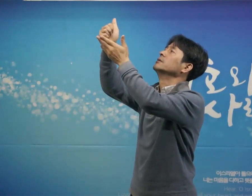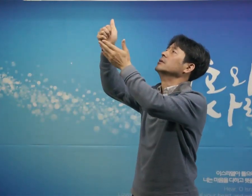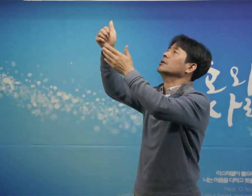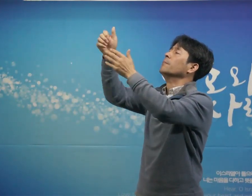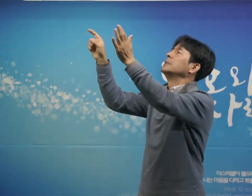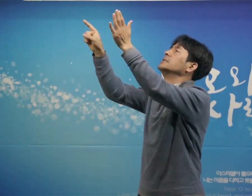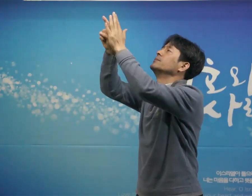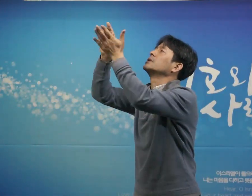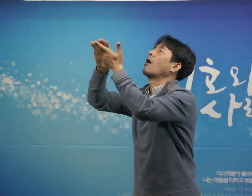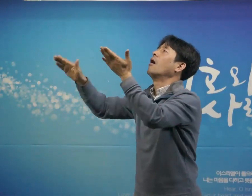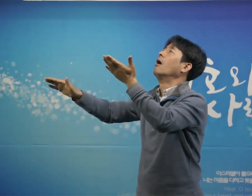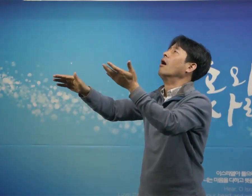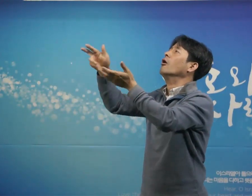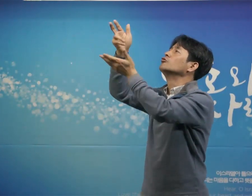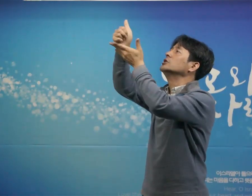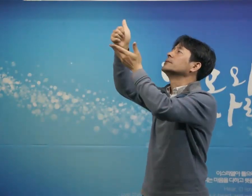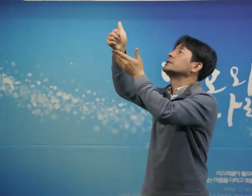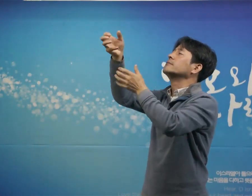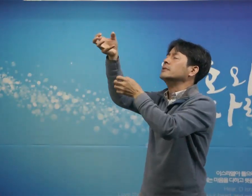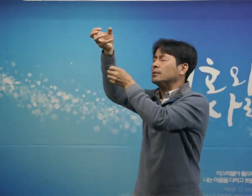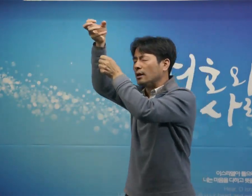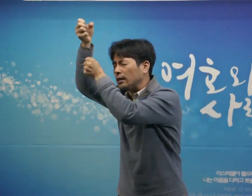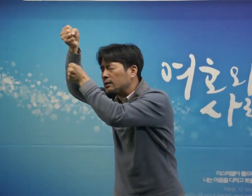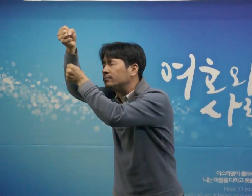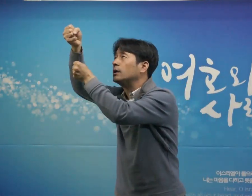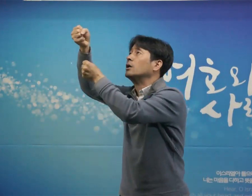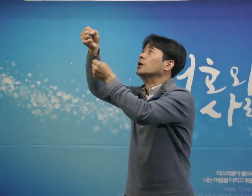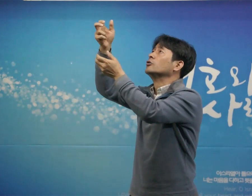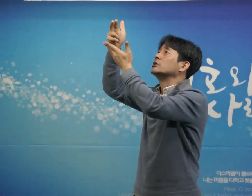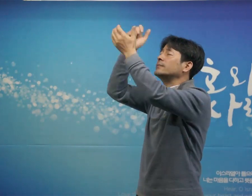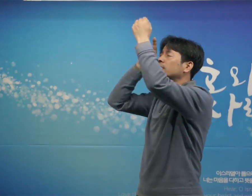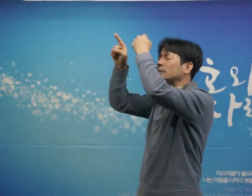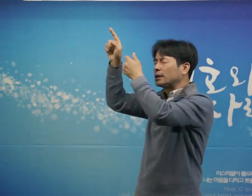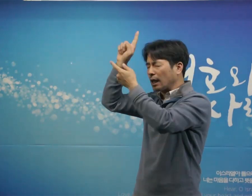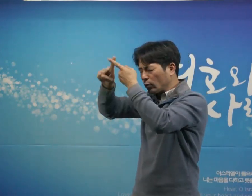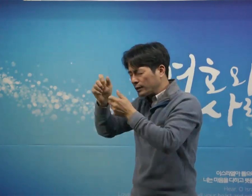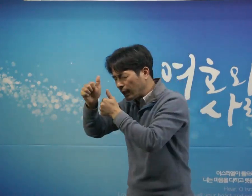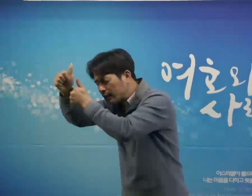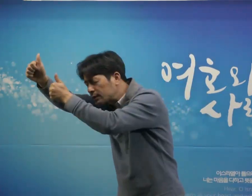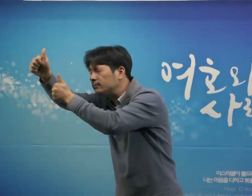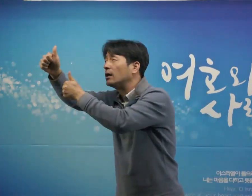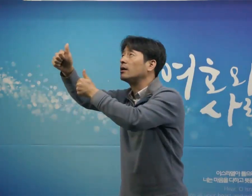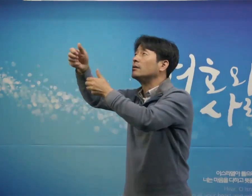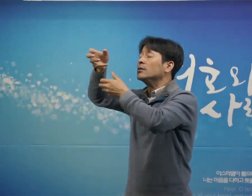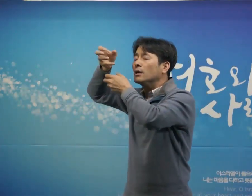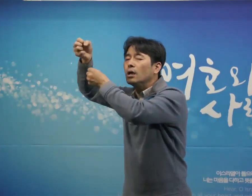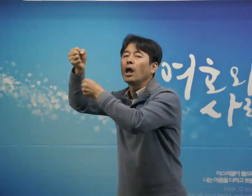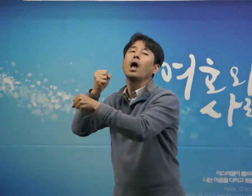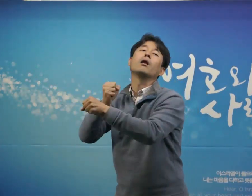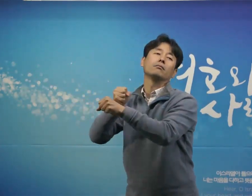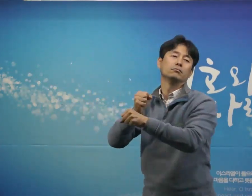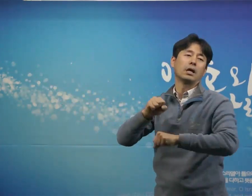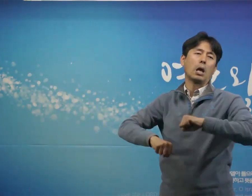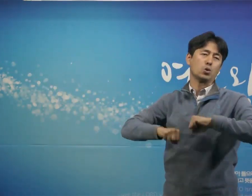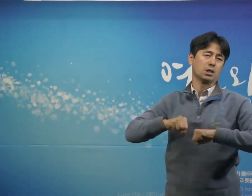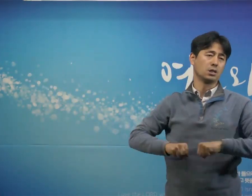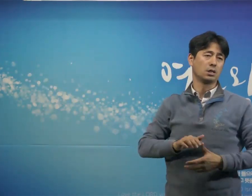찬양드리고 주님을 믿습니다. 주님을 의지합니다. 주님의 뜻대로 나아갑니다.